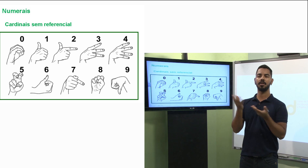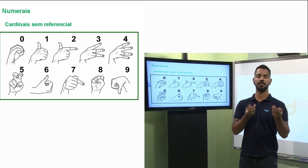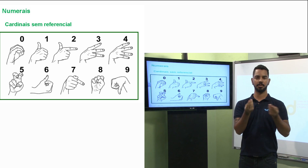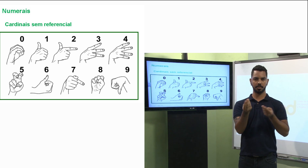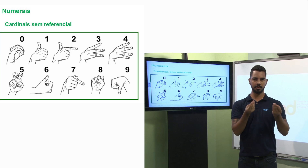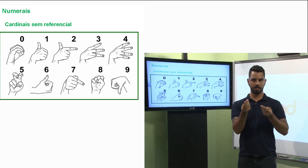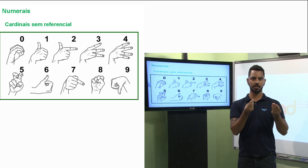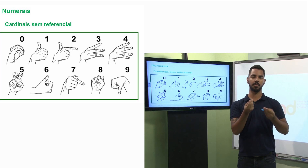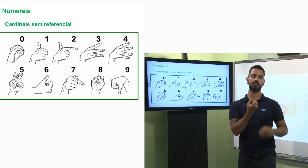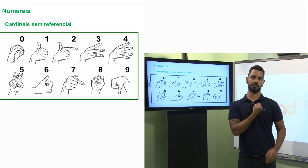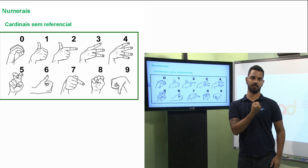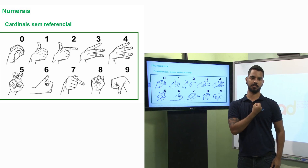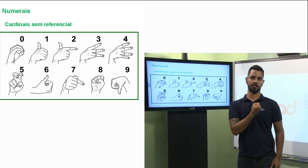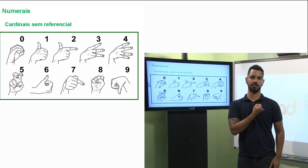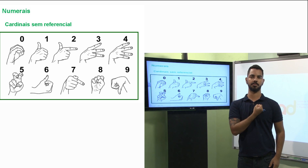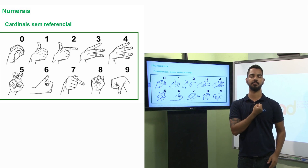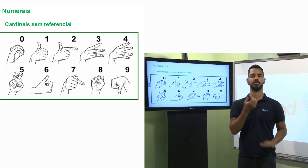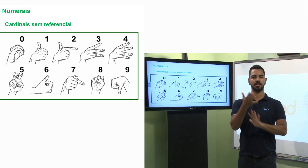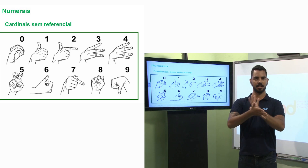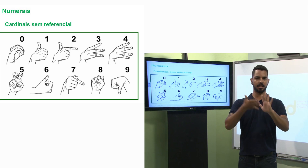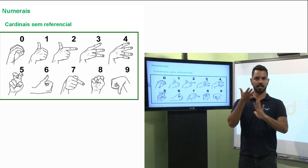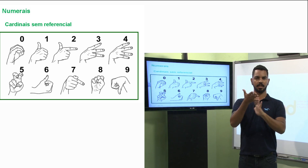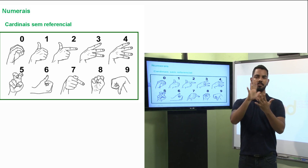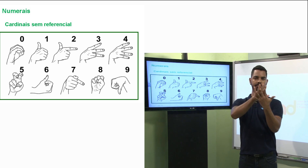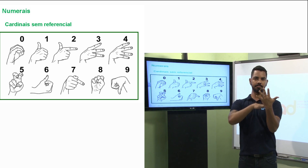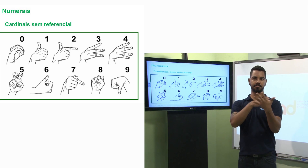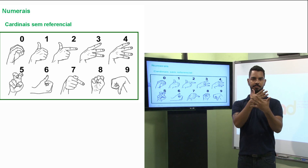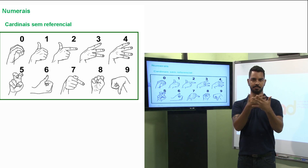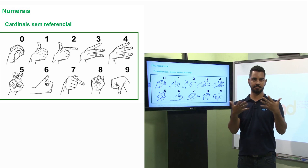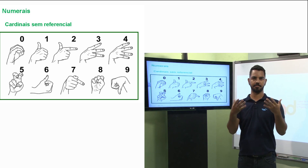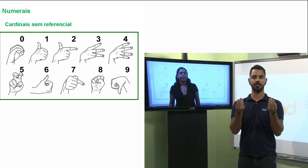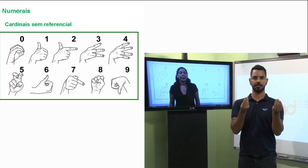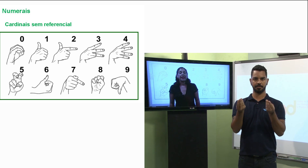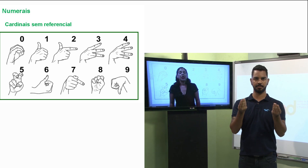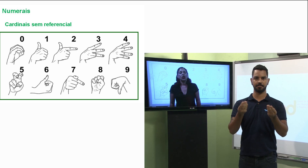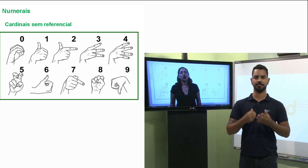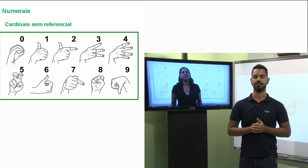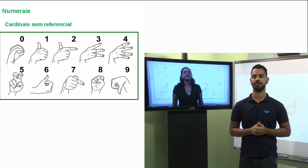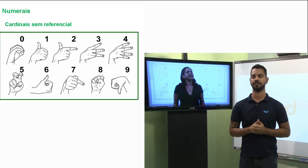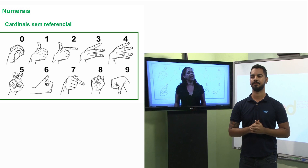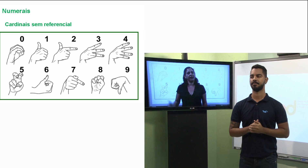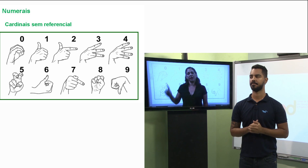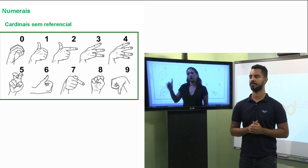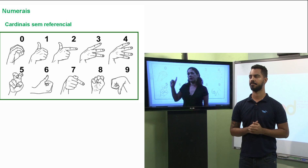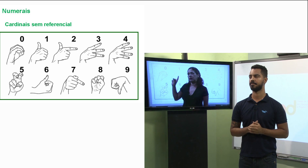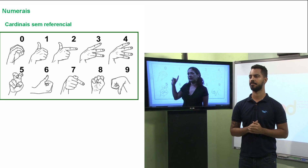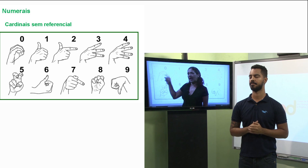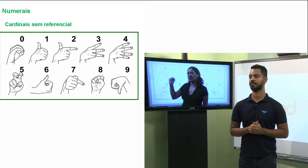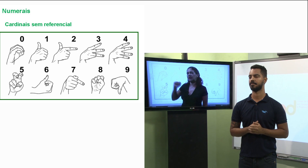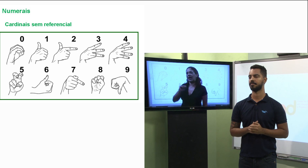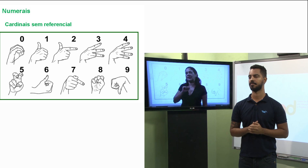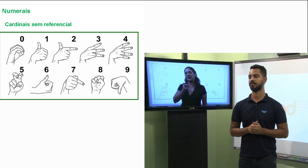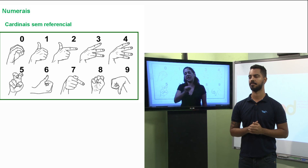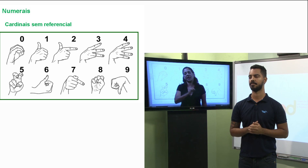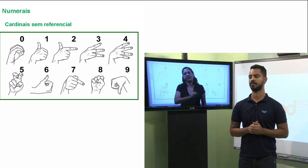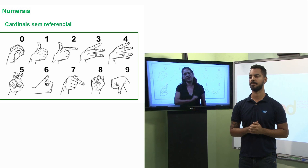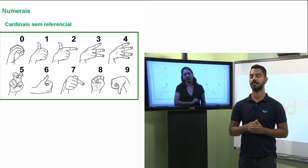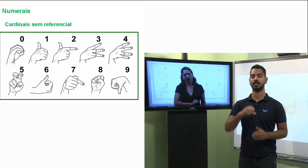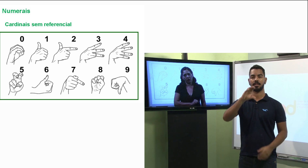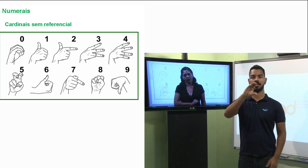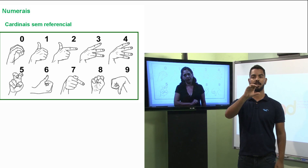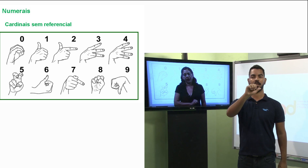funciona o sistema de numeração na língua de sinais, ok? Então vamos lá. Nós iniciaremos pelos cardinais